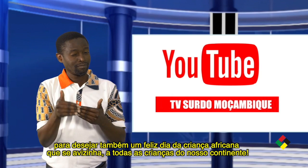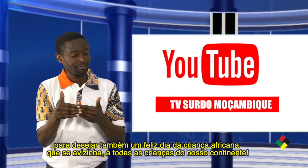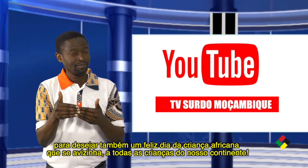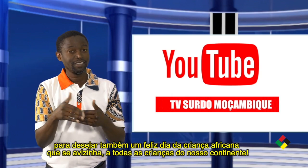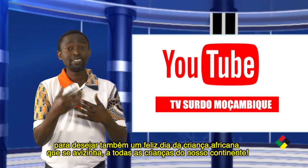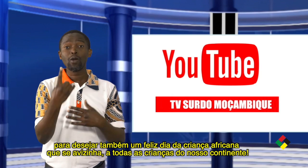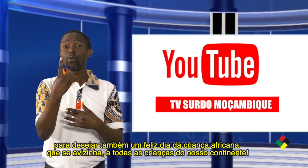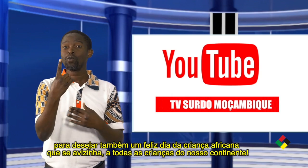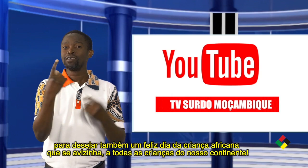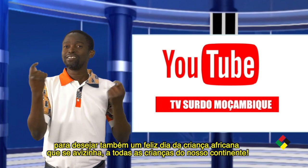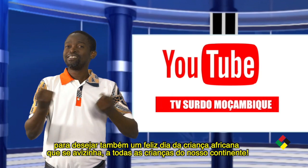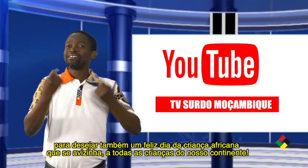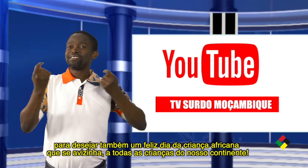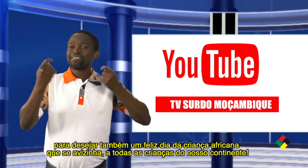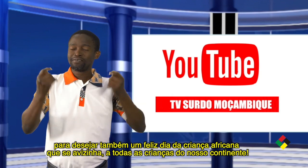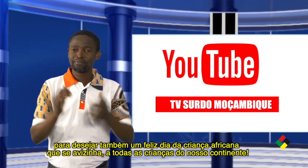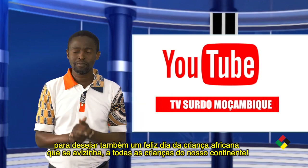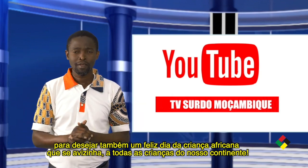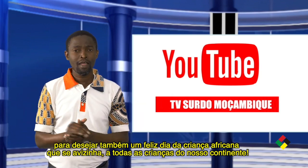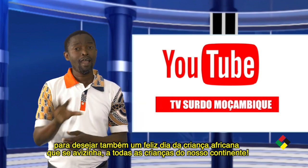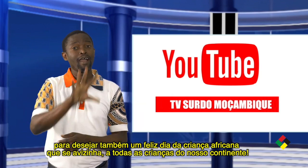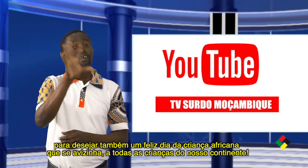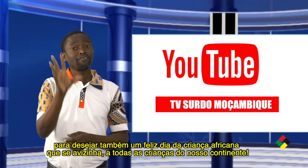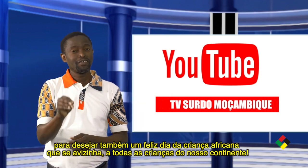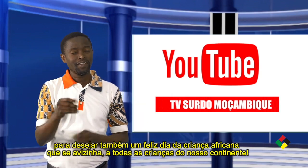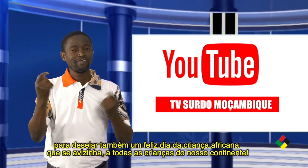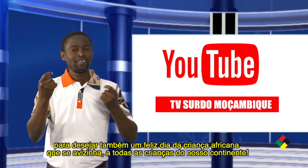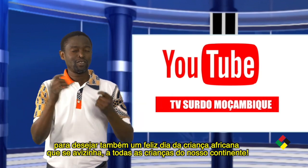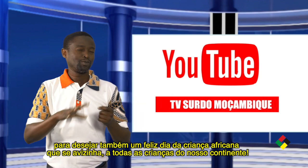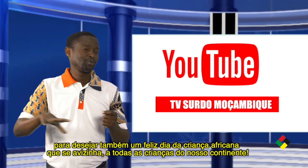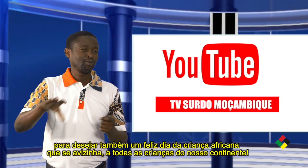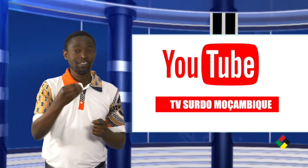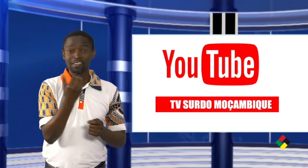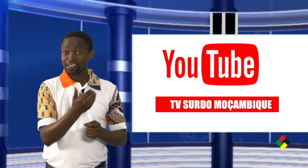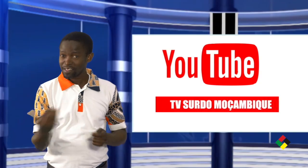se avizinha a todas as crianças do nosso continente.